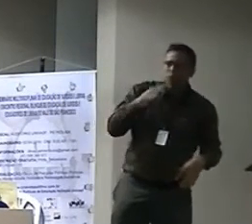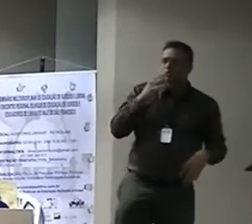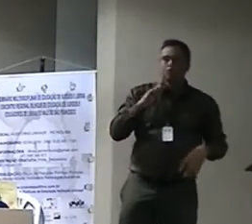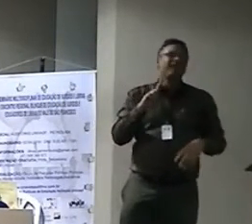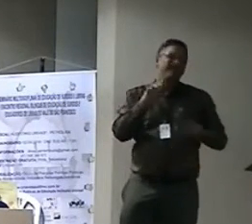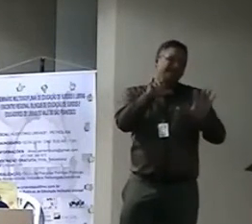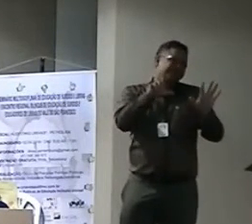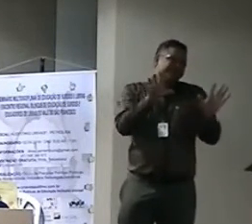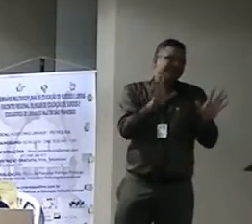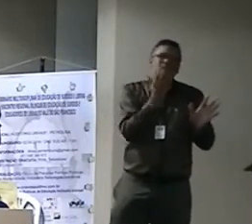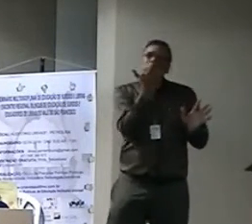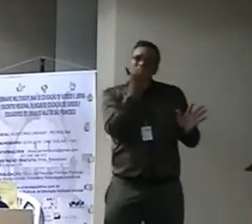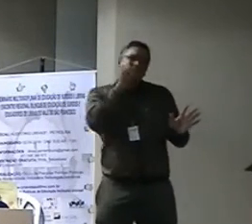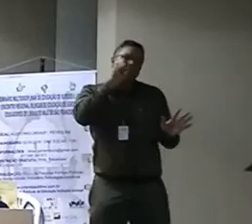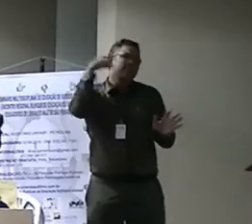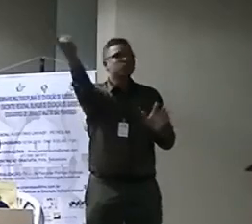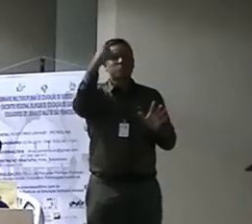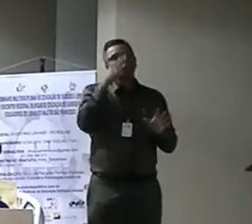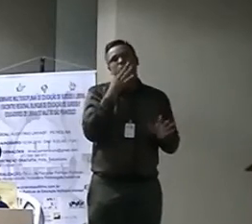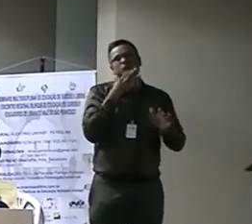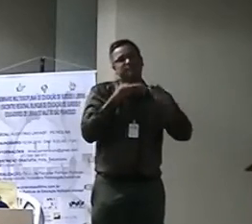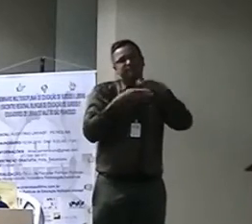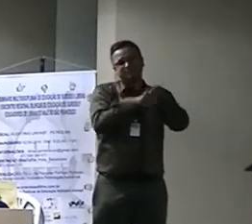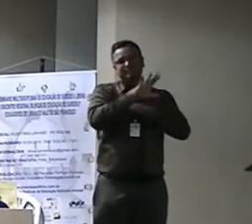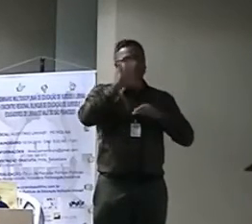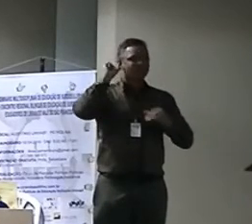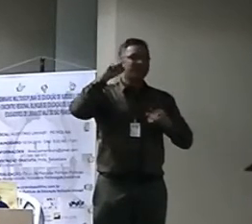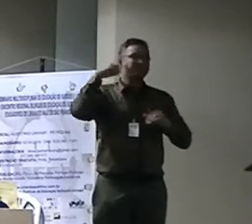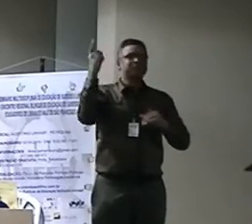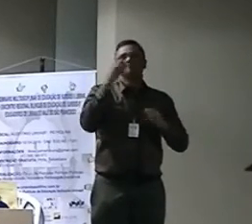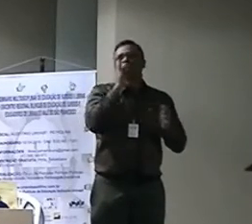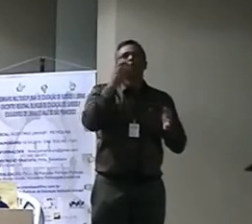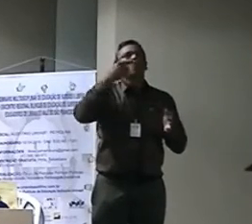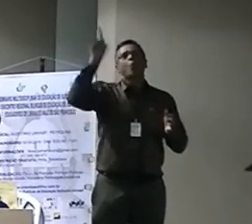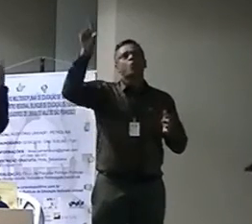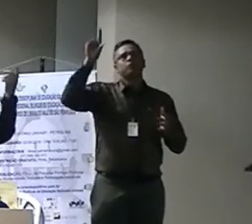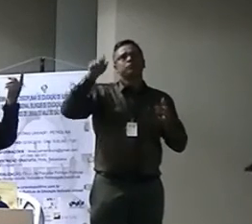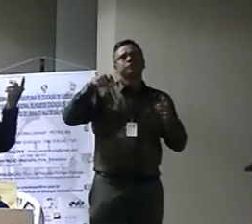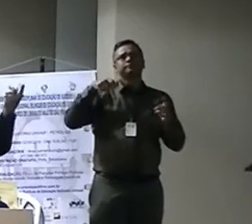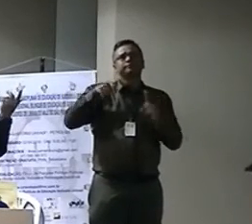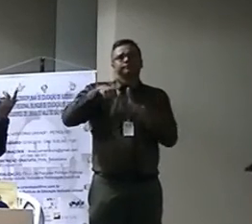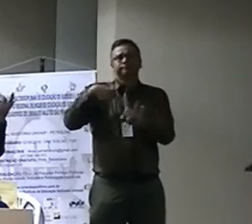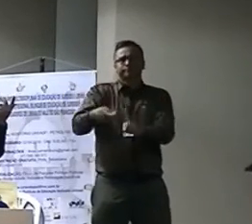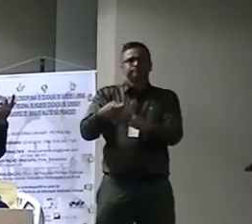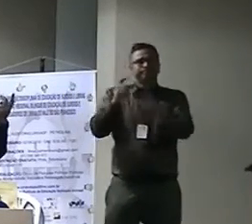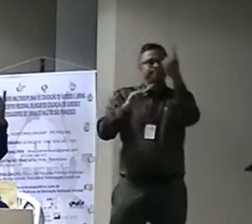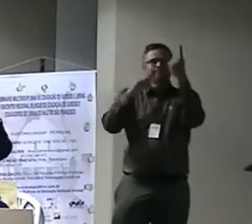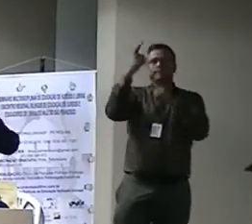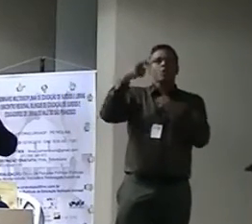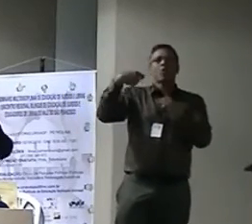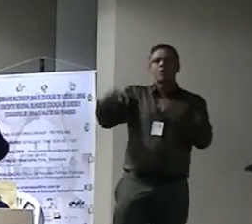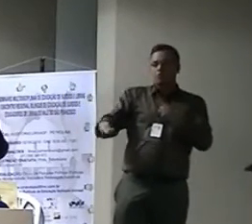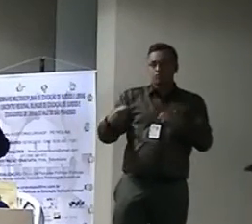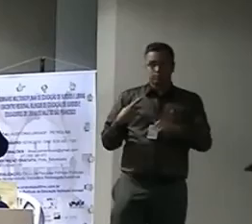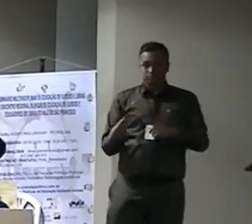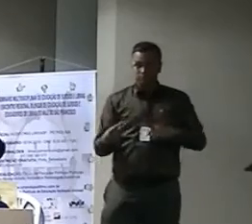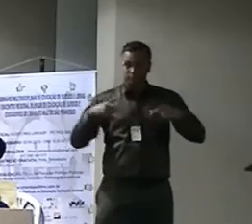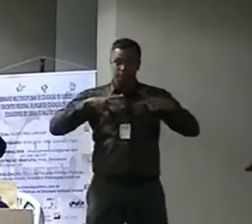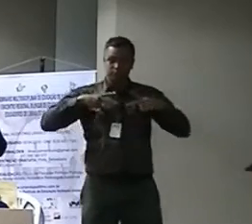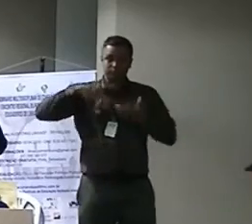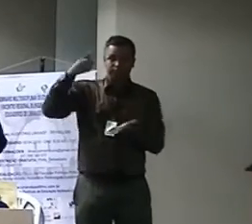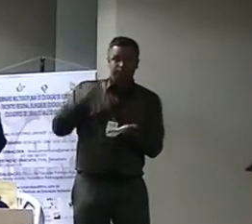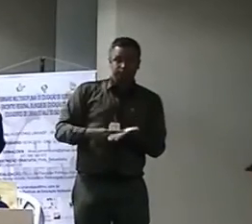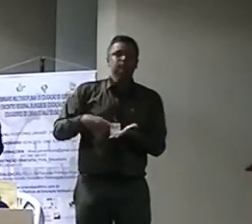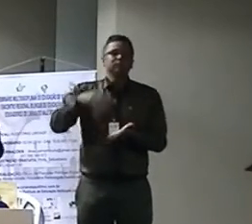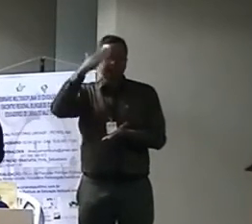não, porque esse de comer e beber é muito lógico, né? Mas um outro, talvez, as pessoas não entendam. E aí ele começa a passar